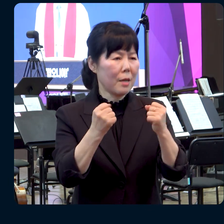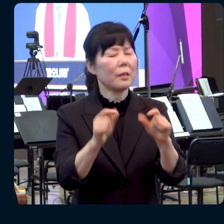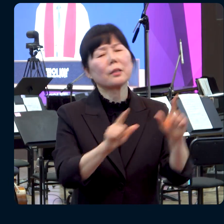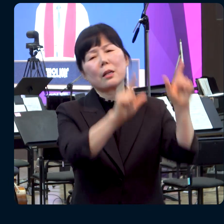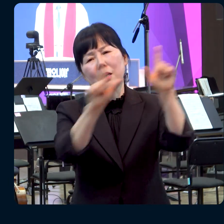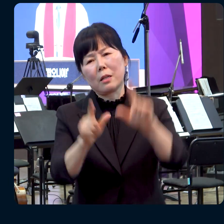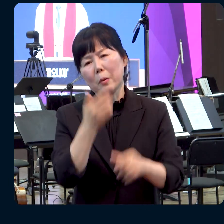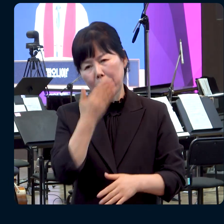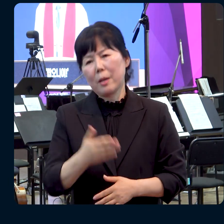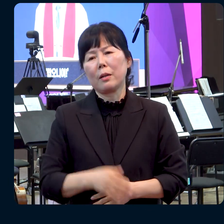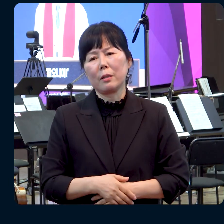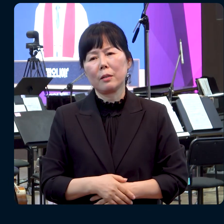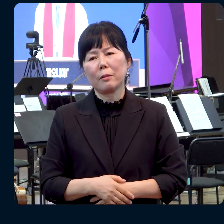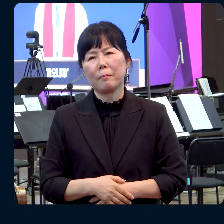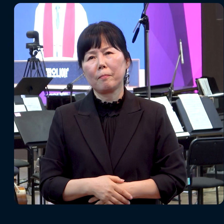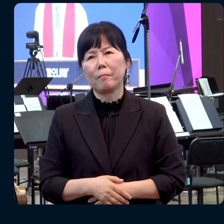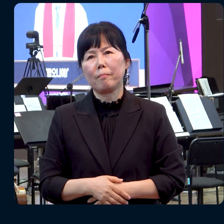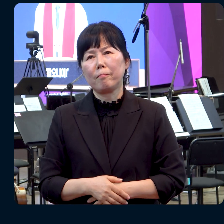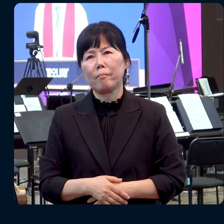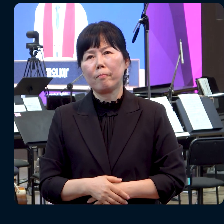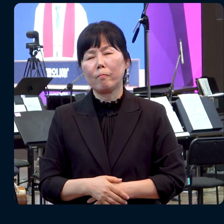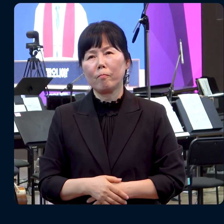있으니까요.